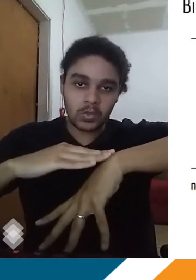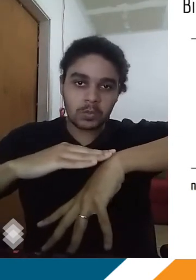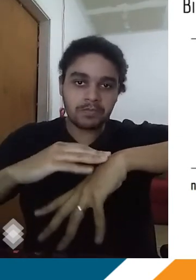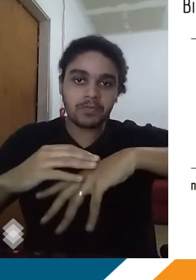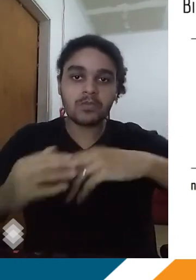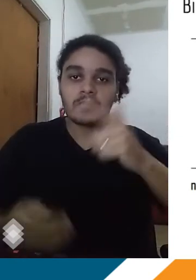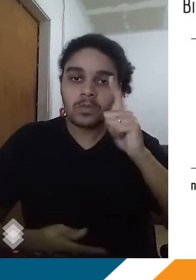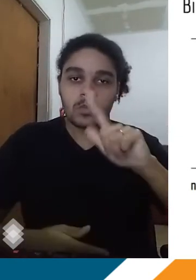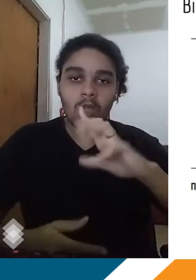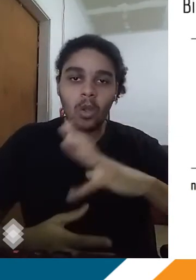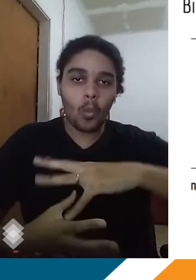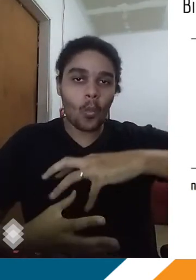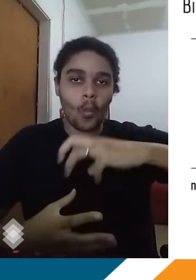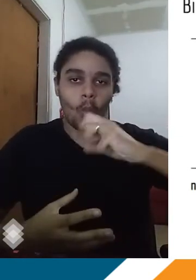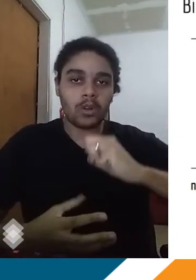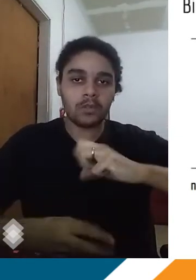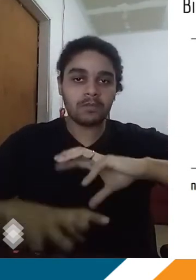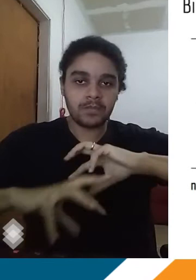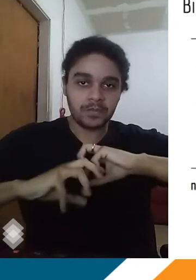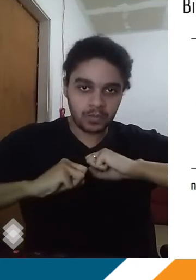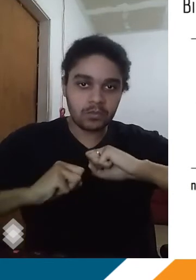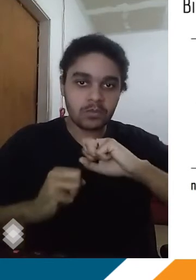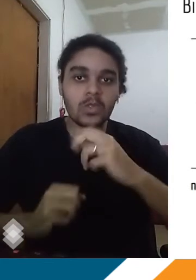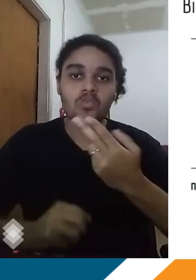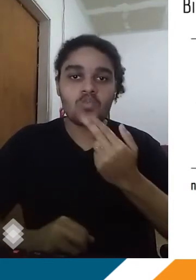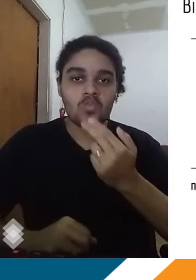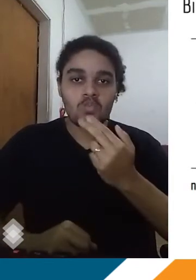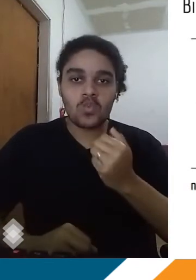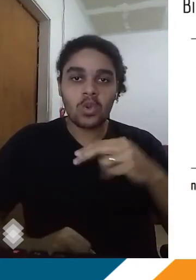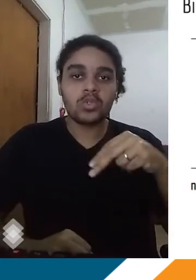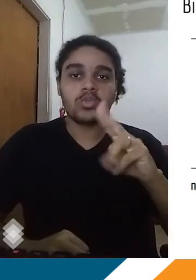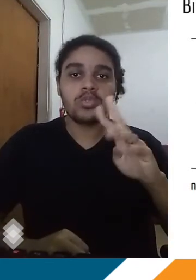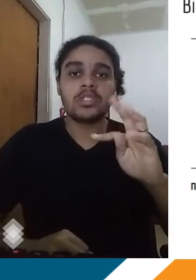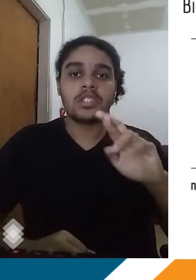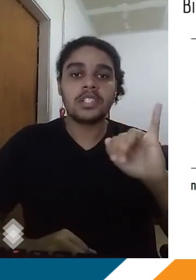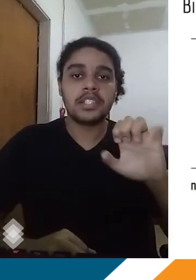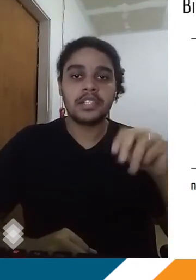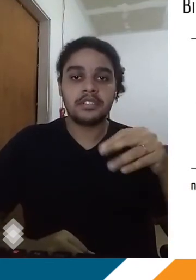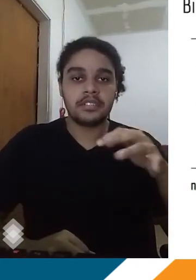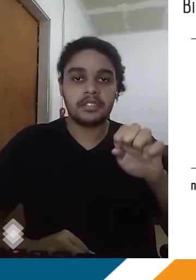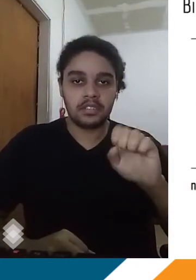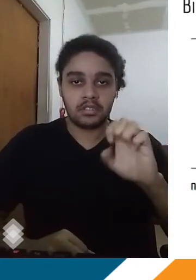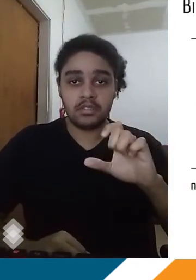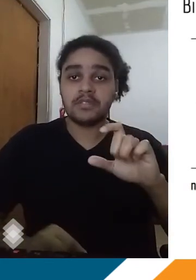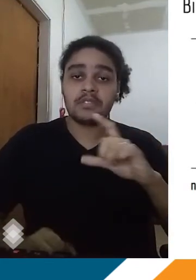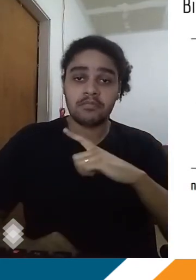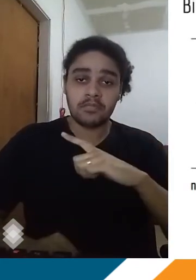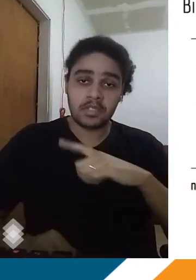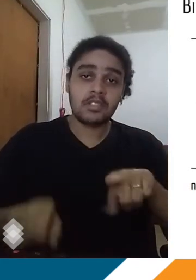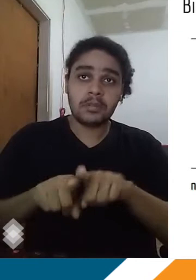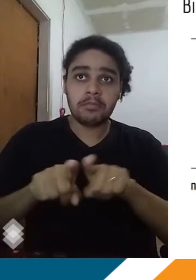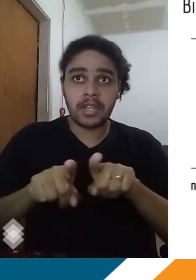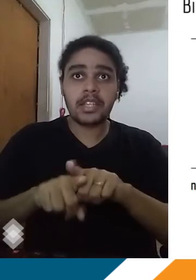do solo que estão nas maiores profundidades. E a gente também tem a questão da recomposição da serrapilheira.